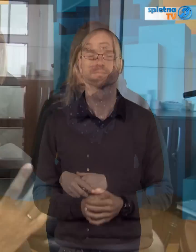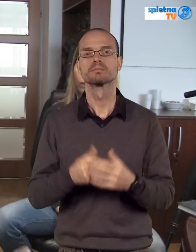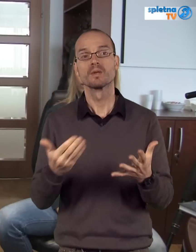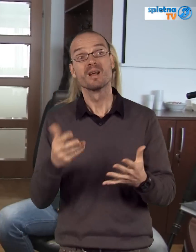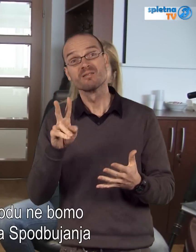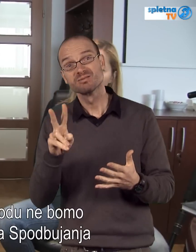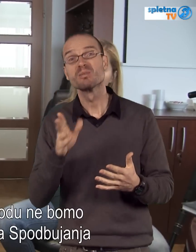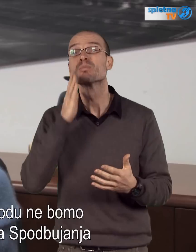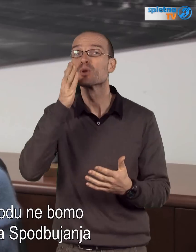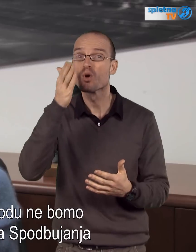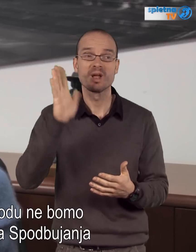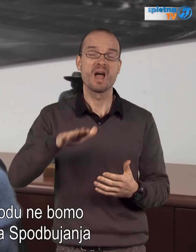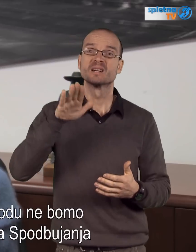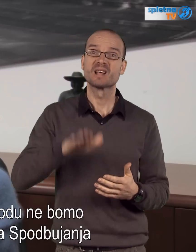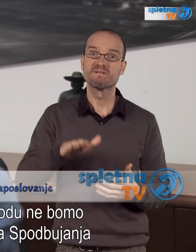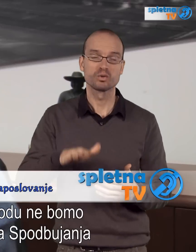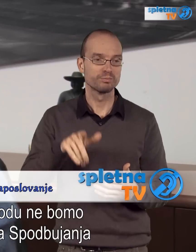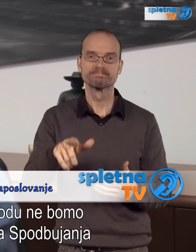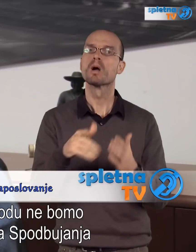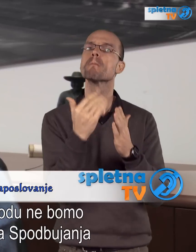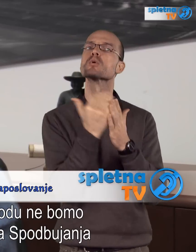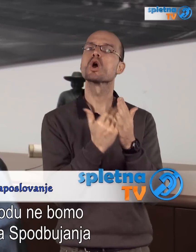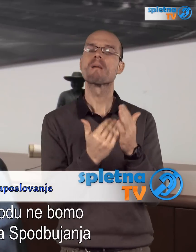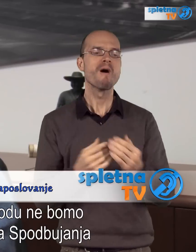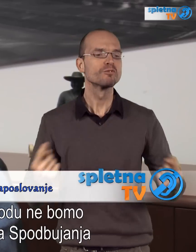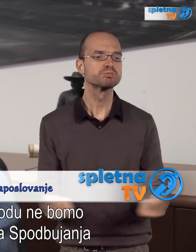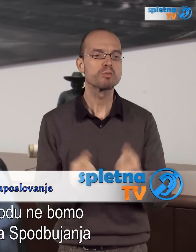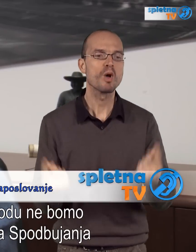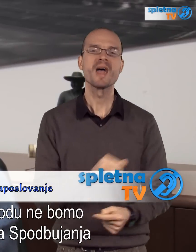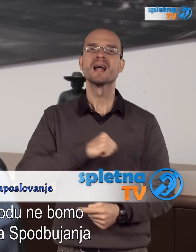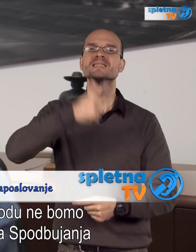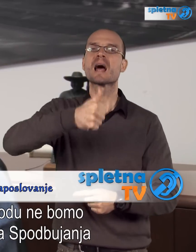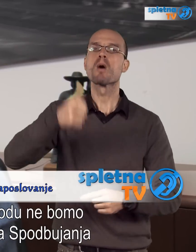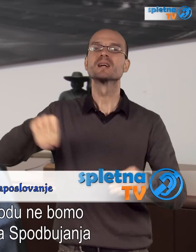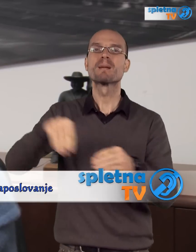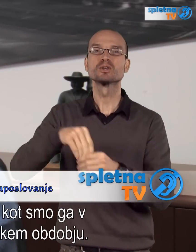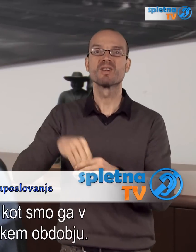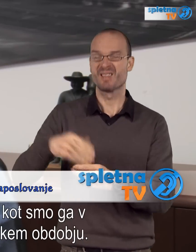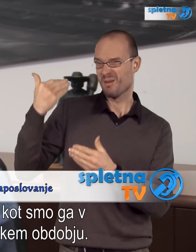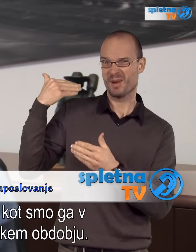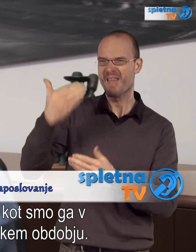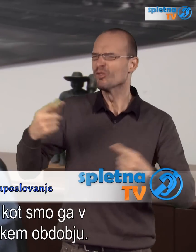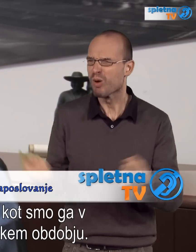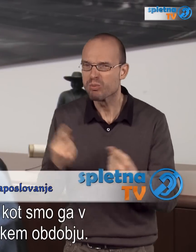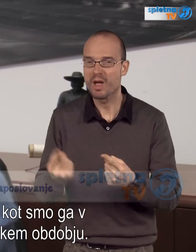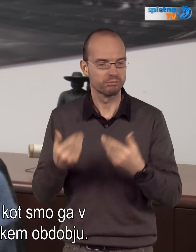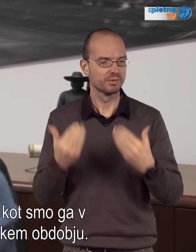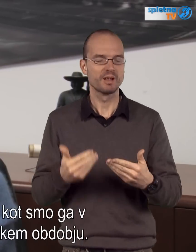V prihodnje na zavodu ne bomo več izvajali programa spodbujanja samozaposlovanja, kot smo ga v preteklem programskem